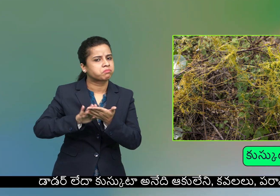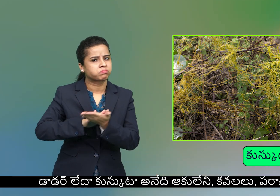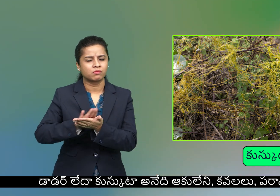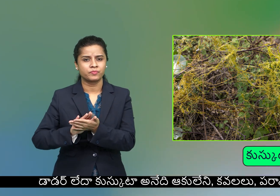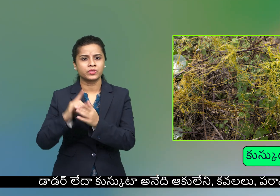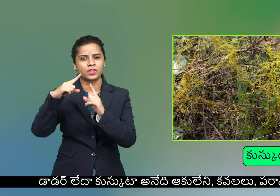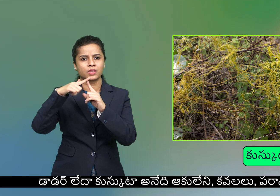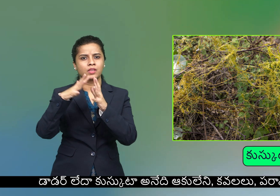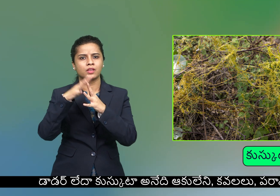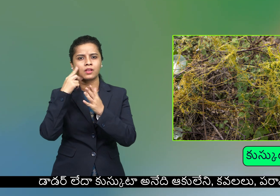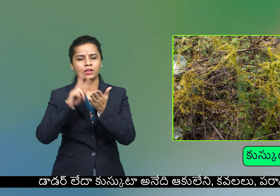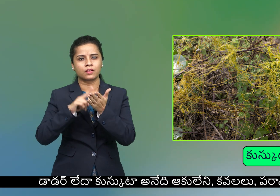కవలలు